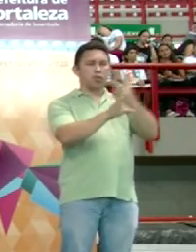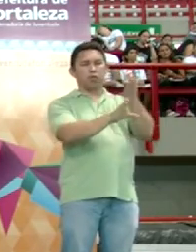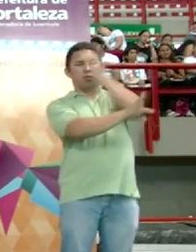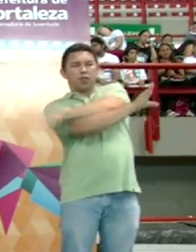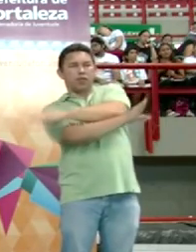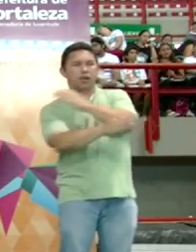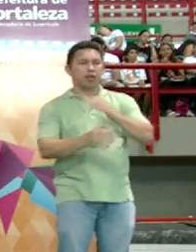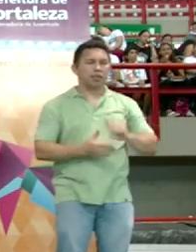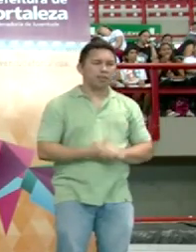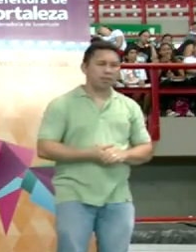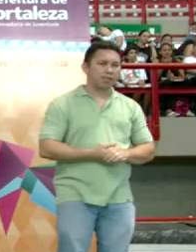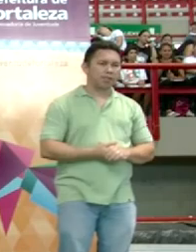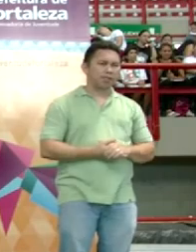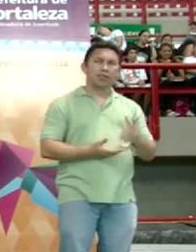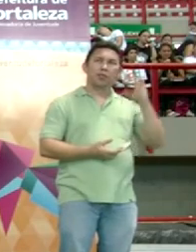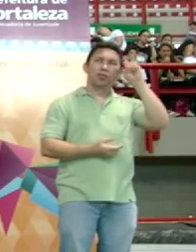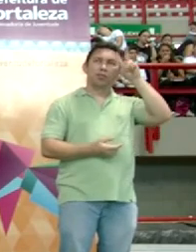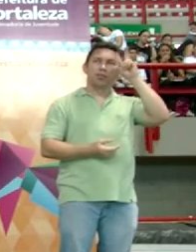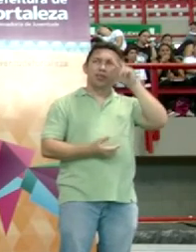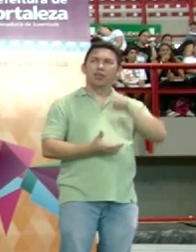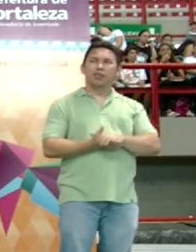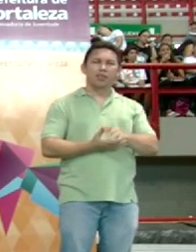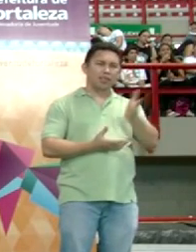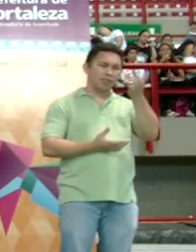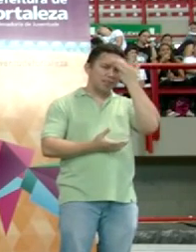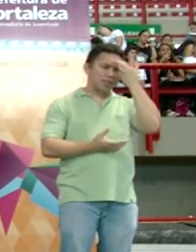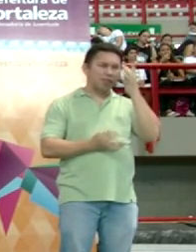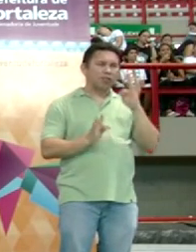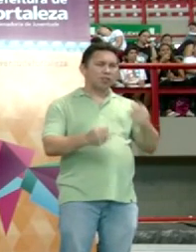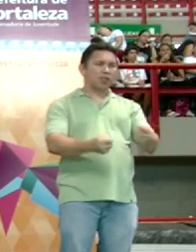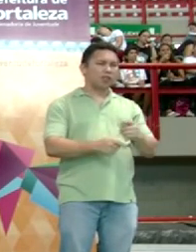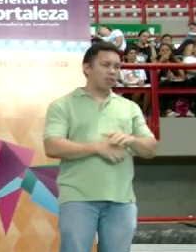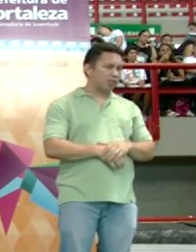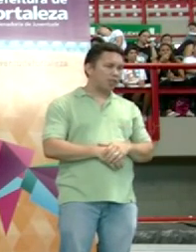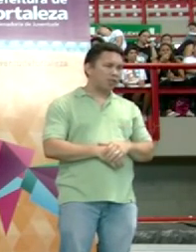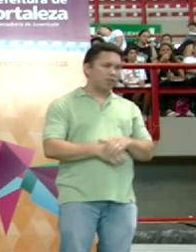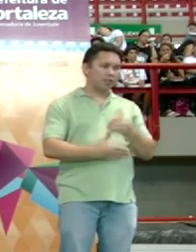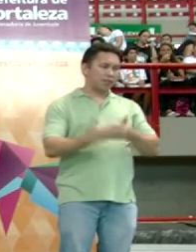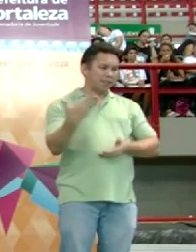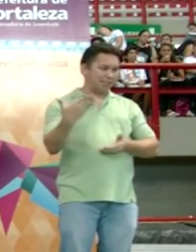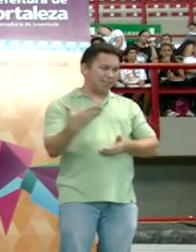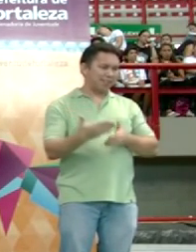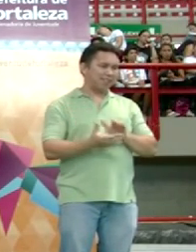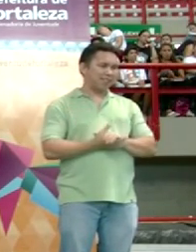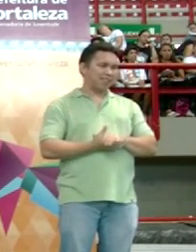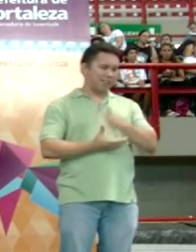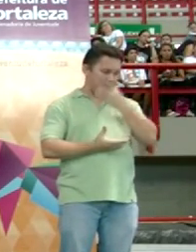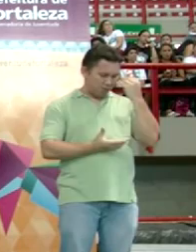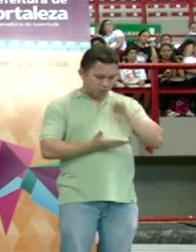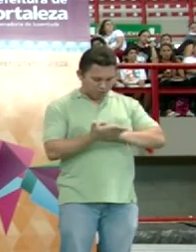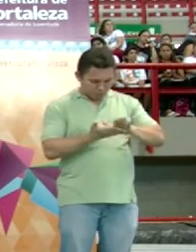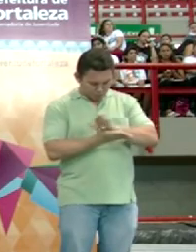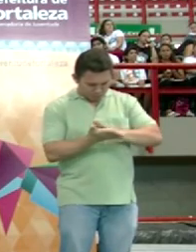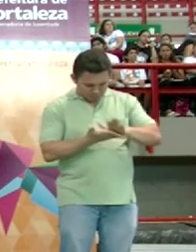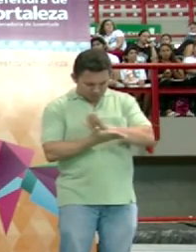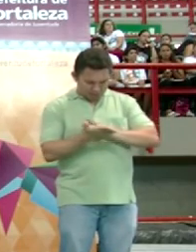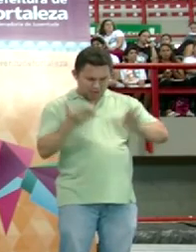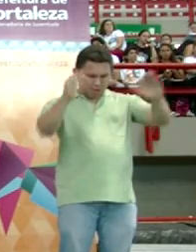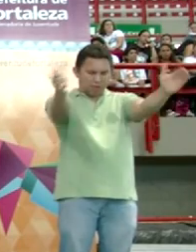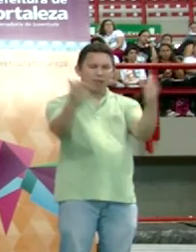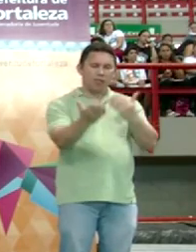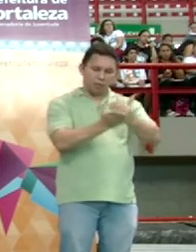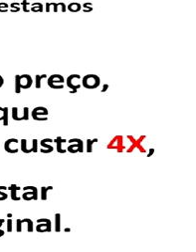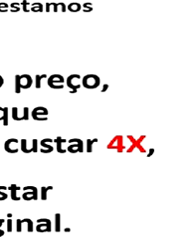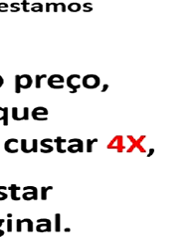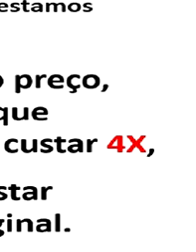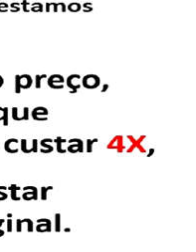trás. Rapaz, me lembrei, ó. Decorei tudinho na época que eu fazia a prova. Nunca mais esqueci a preposição, né? Vamos lá, vamos